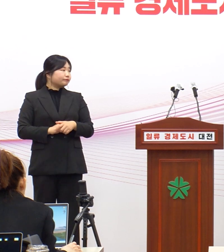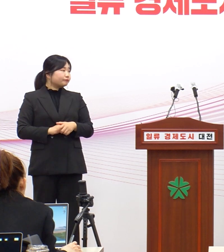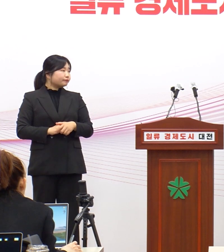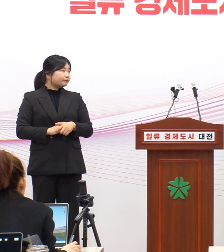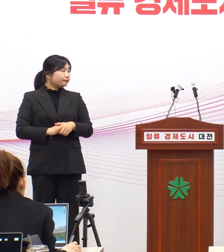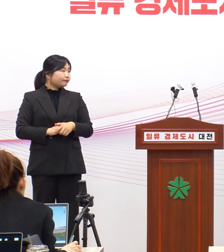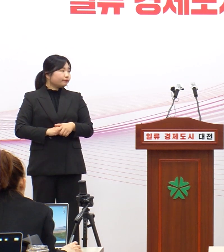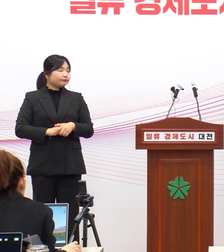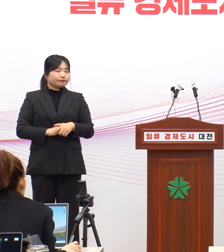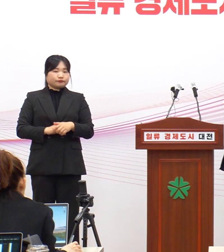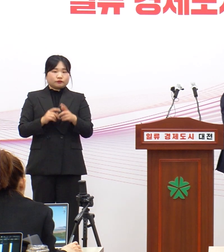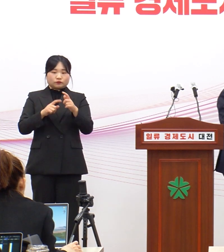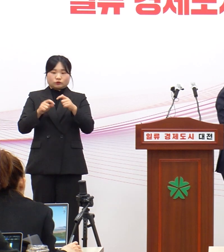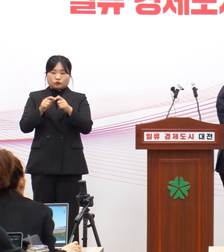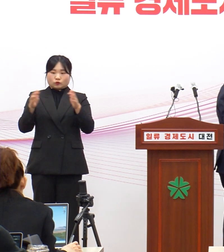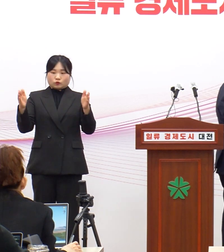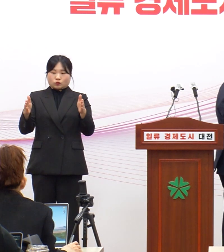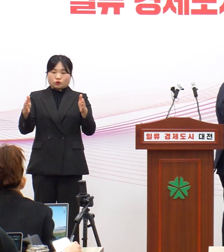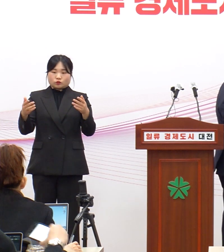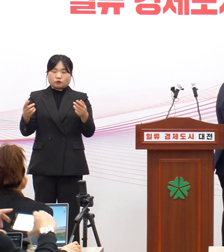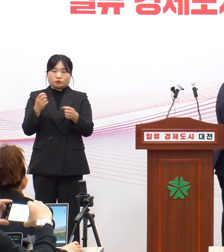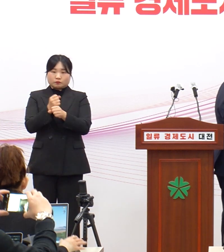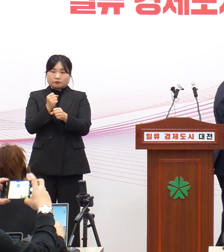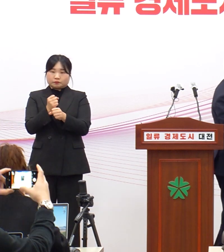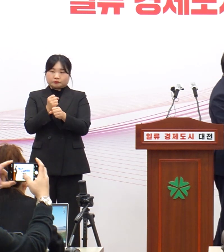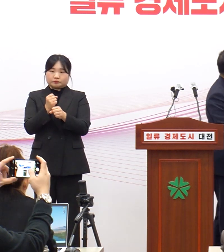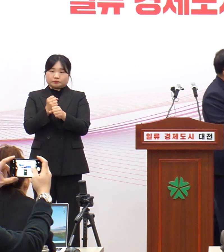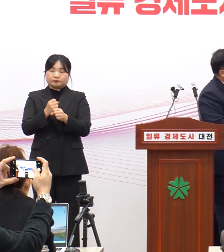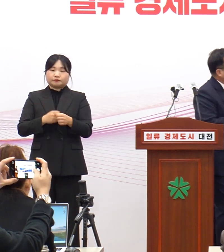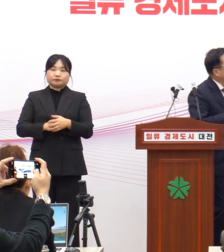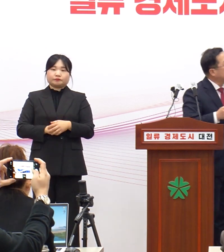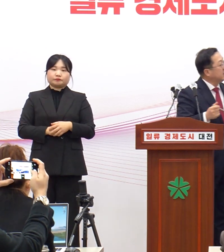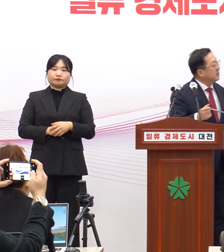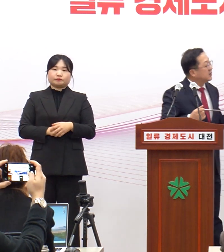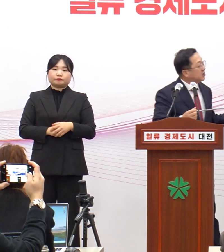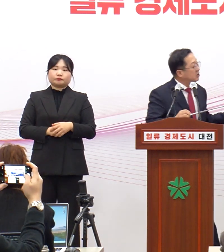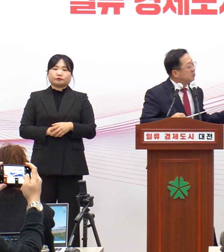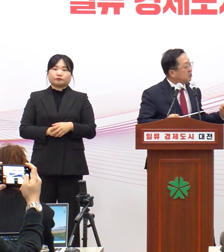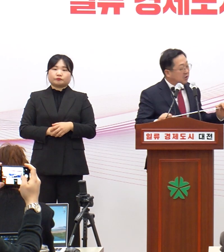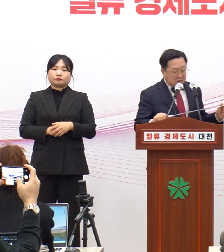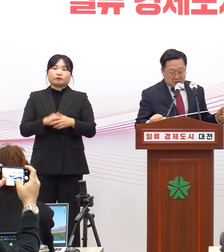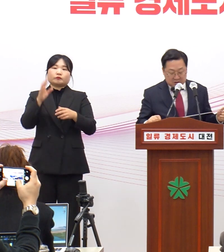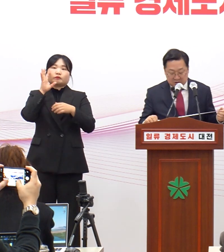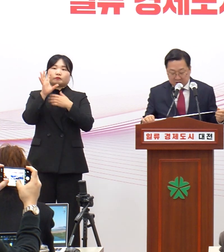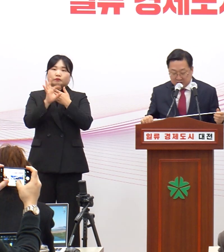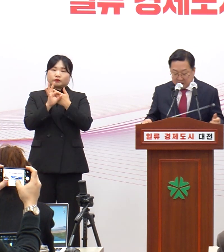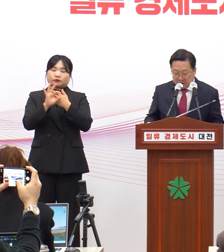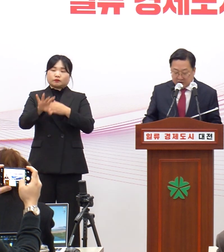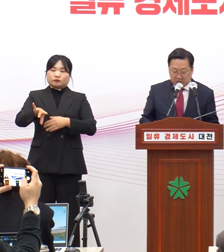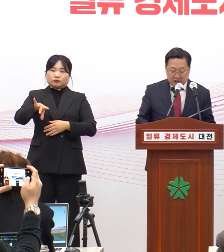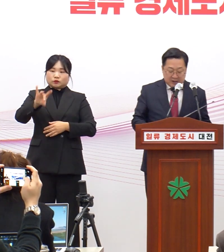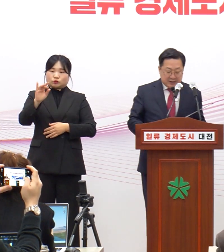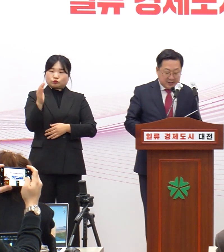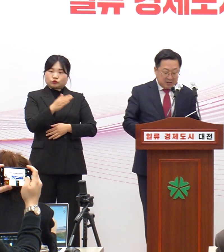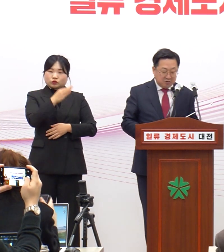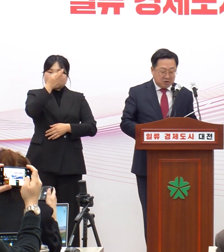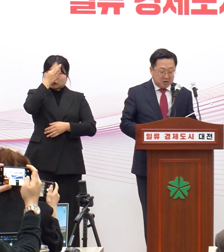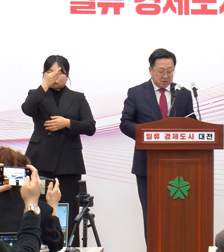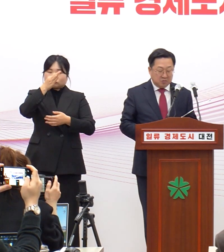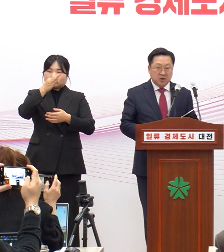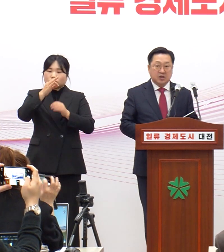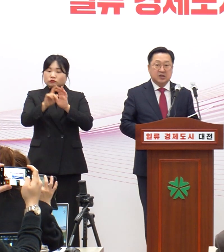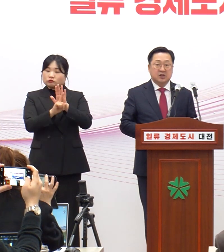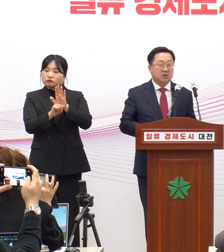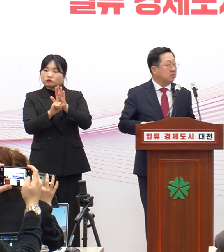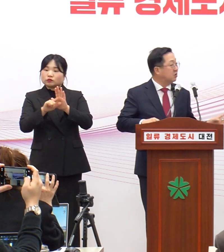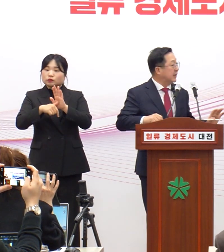중간으로 교각을 확 줄였고요. 교각도 줄였고 만약에 이제 처음부터 기술 제안할